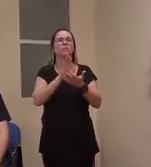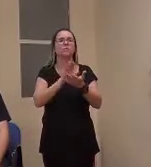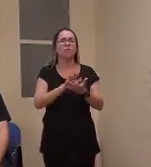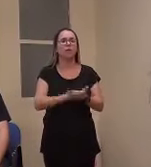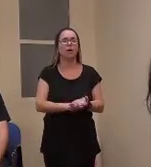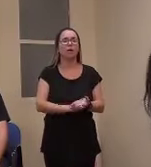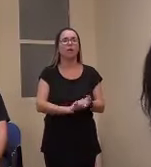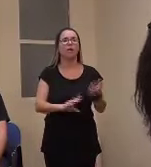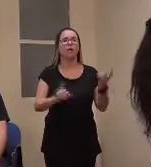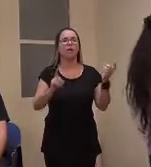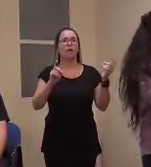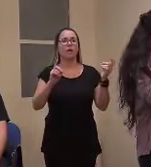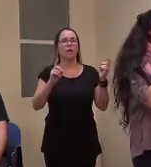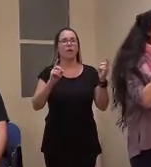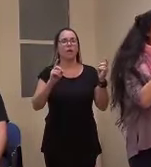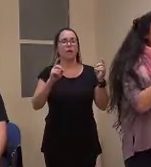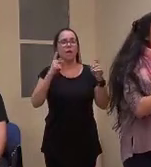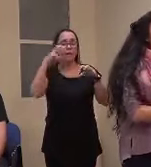institucional